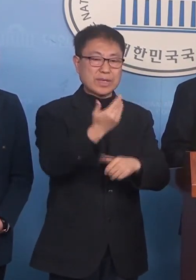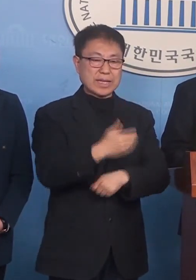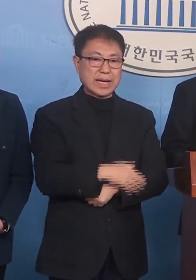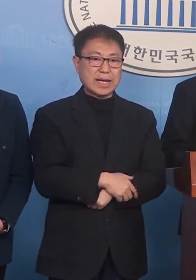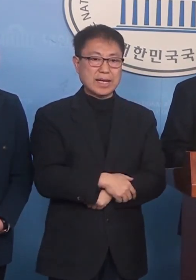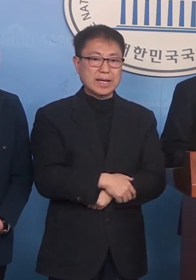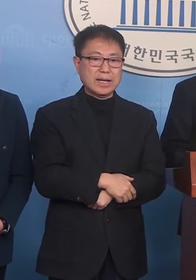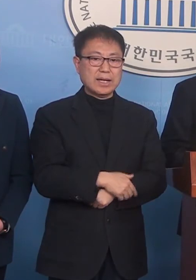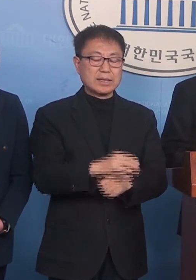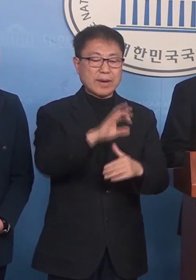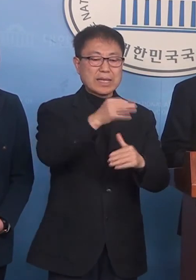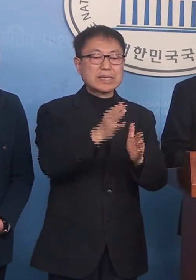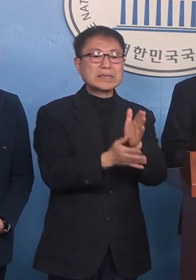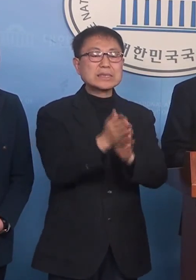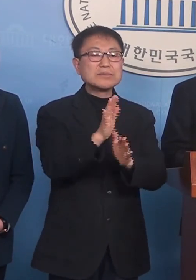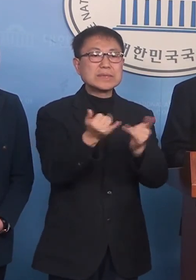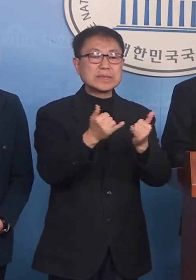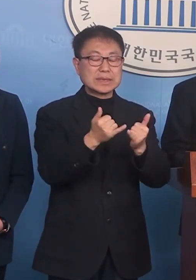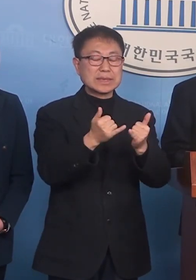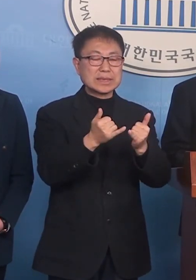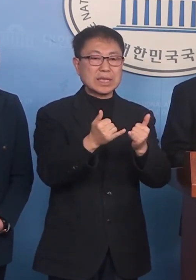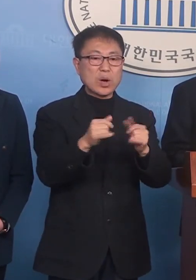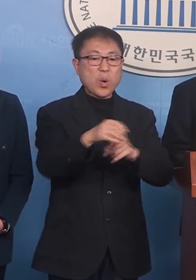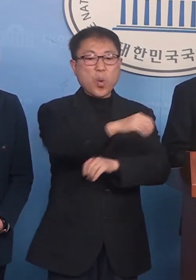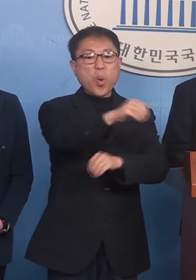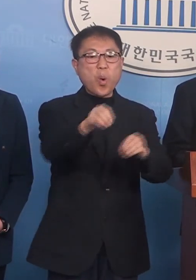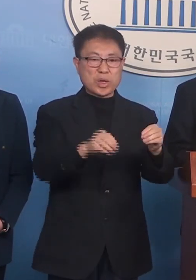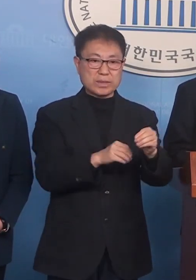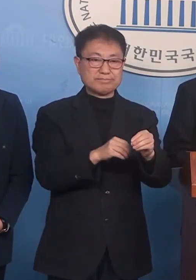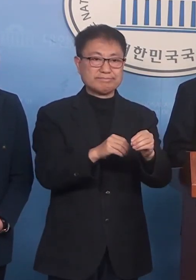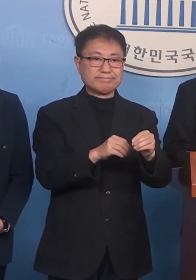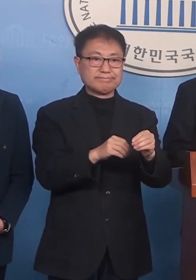그런 의미에서 안양 시민들께서는 오히려 더욱더